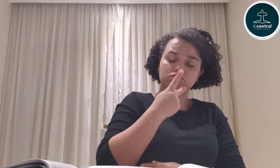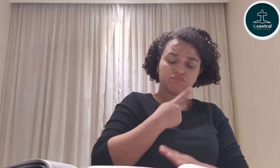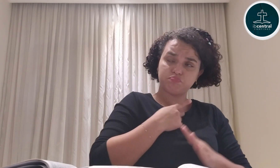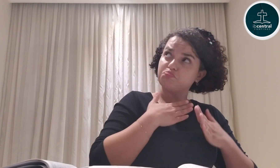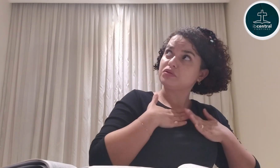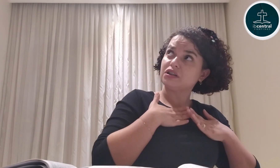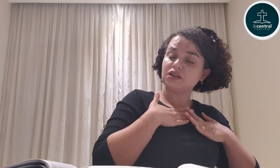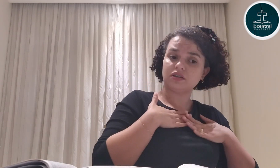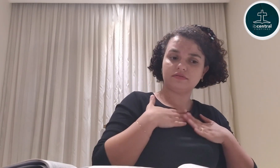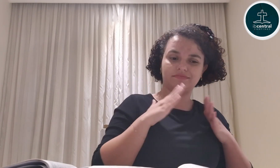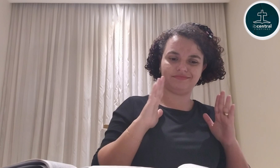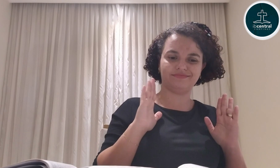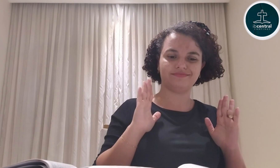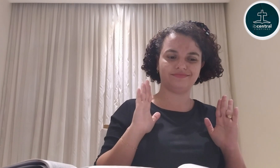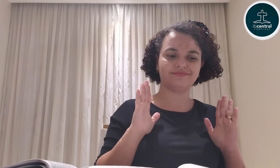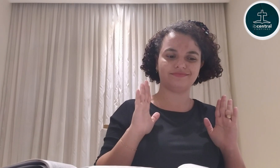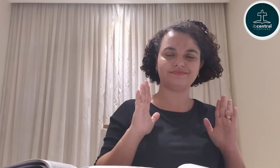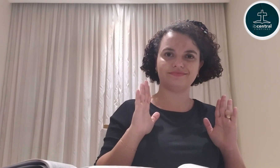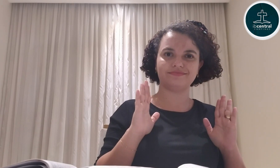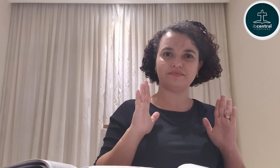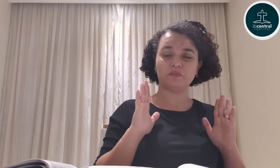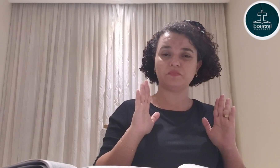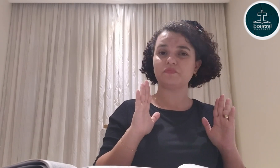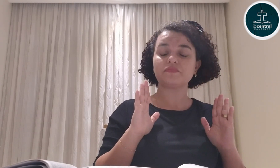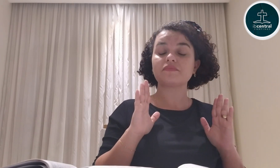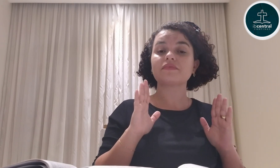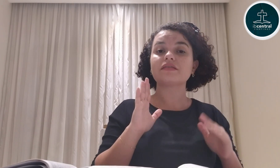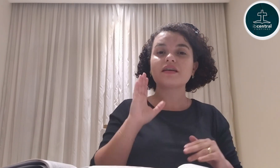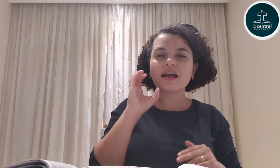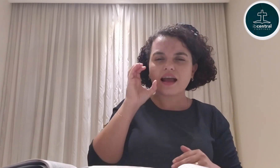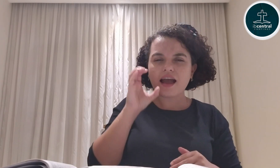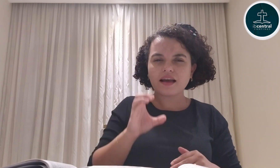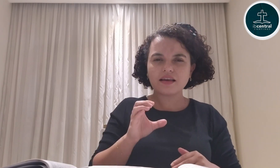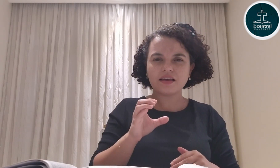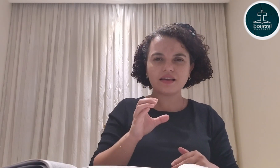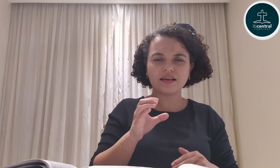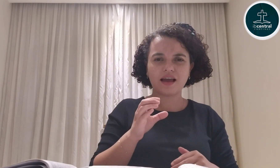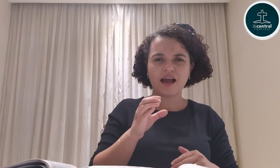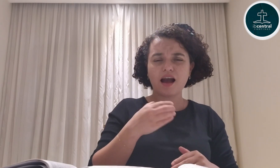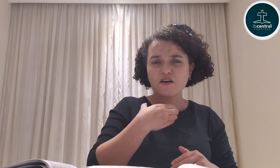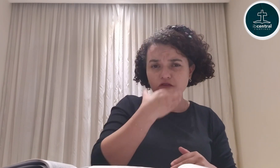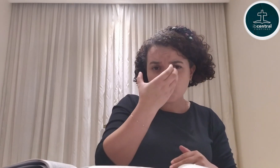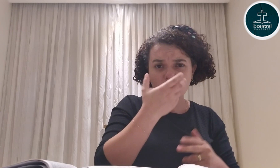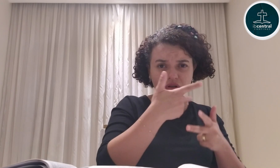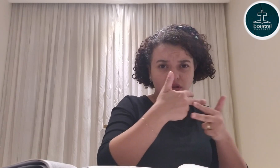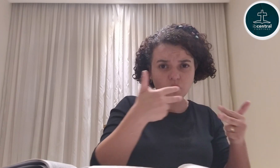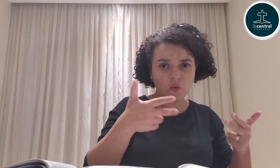Talvez Caim tenha pensado: eu amo a Deus, mas eu quero fazer as coisas do meu jeito.